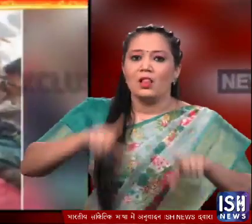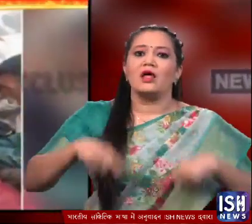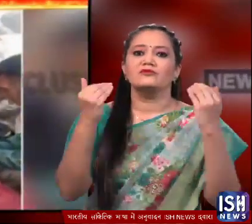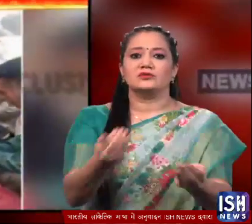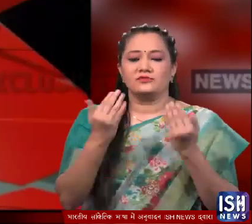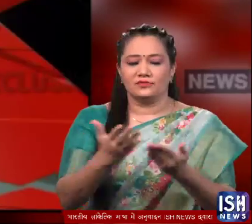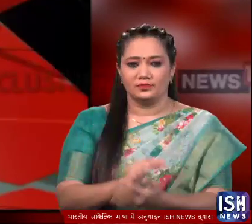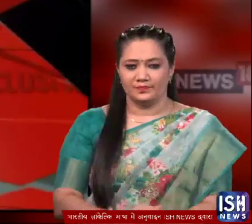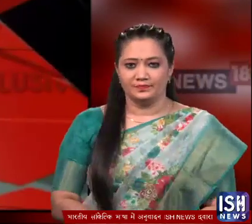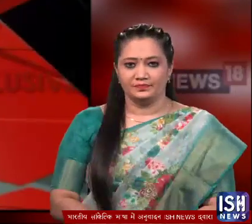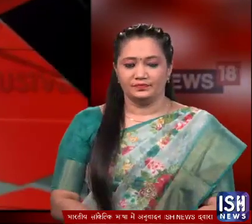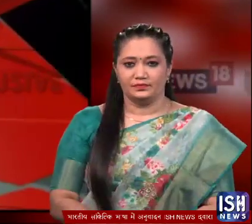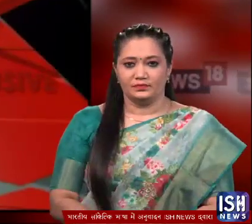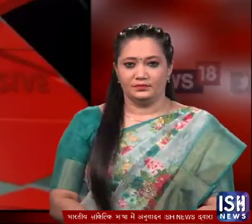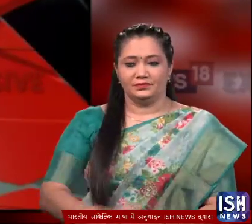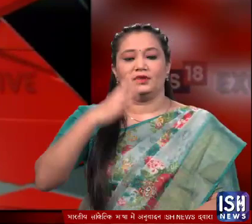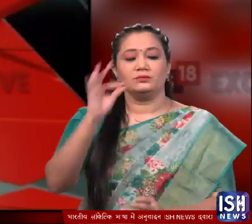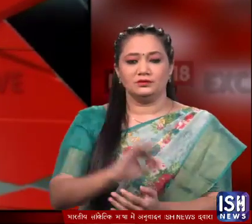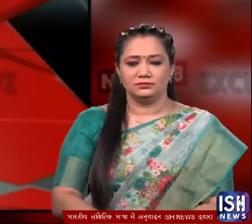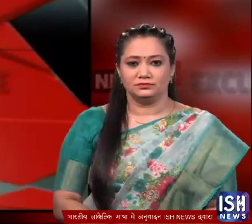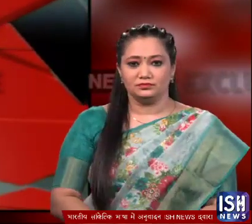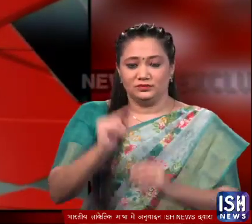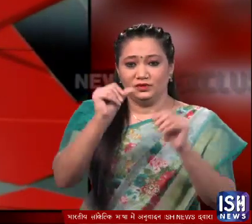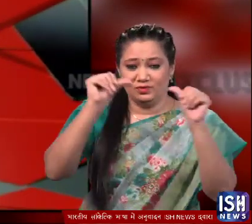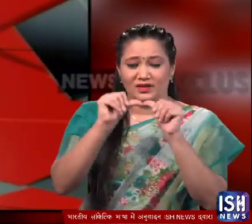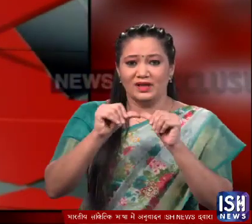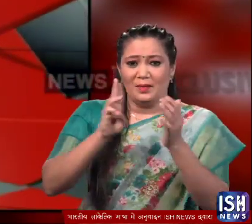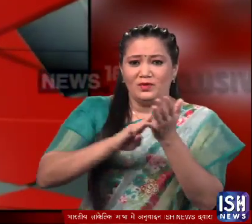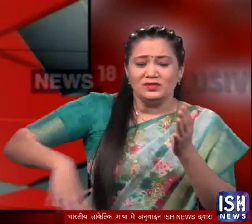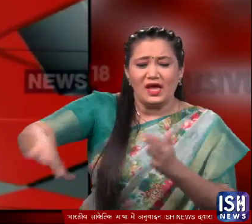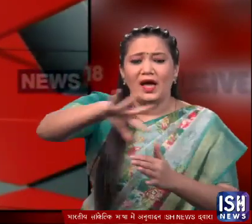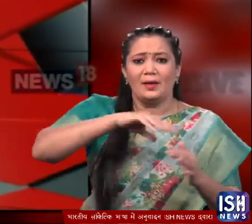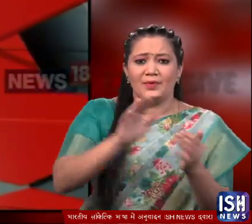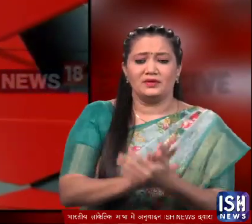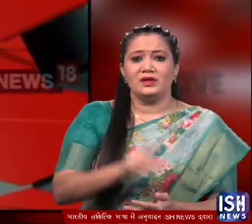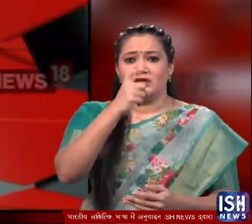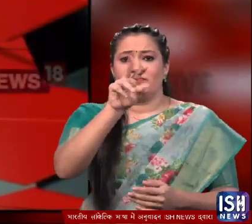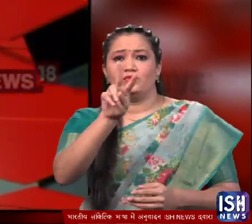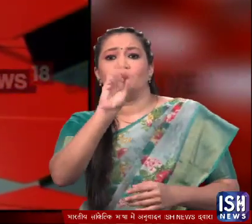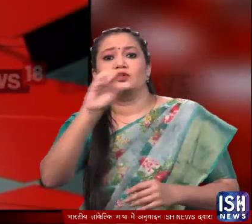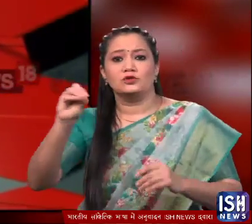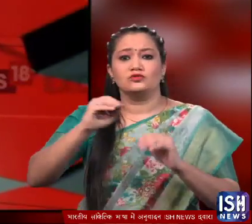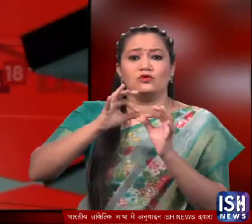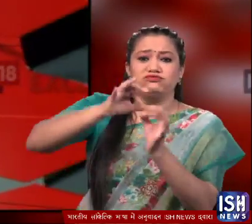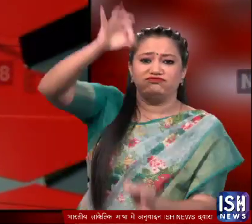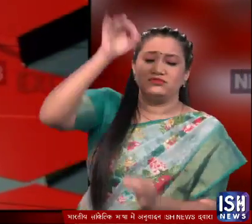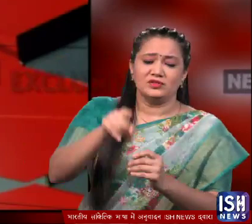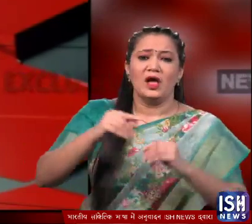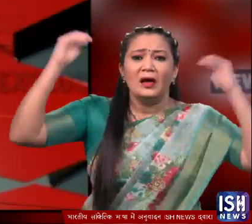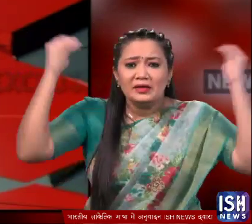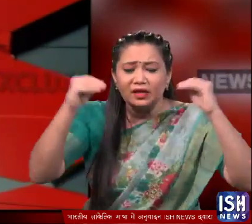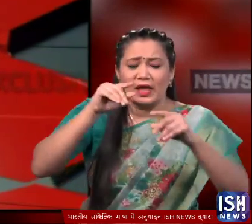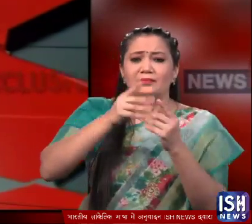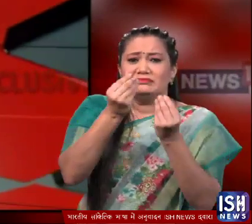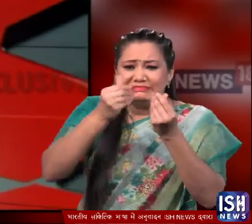ली। सौबात की एक बात यह कि उत्तराखंड का मुनस्यारी करीब 7200 फीट की ऊंचाई पर है, जहां बारिश के मौसम